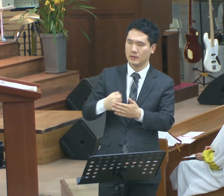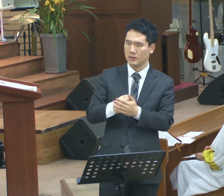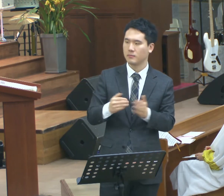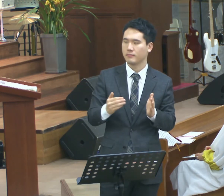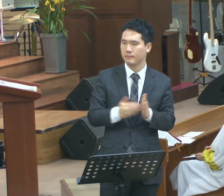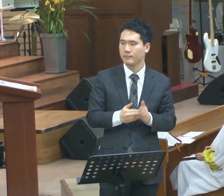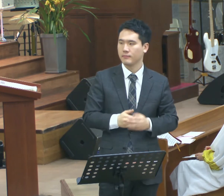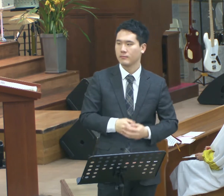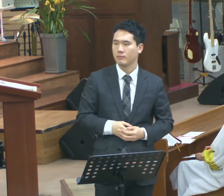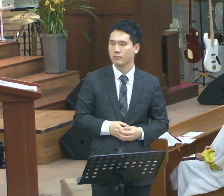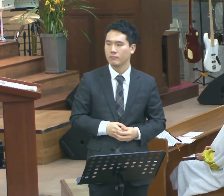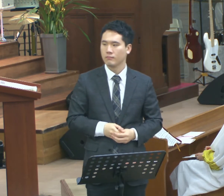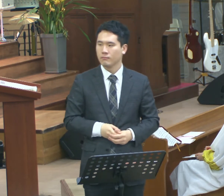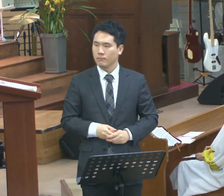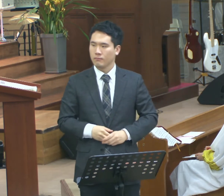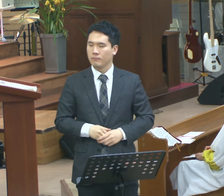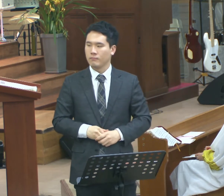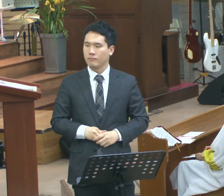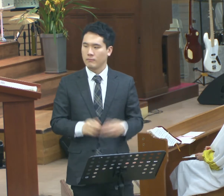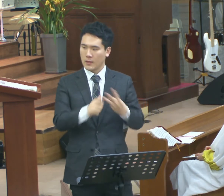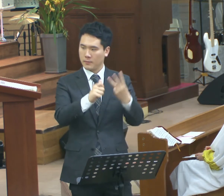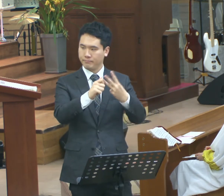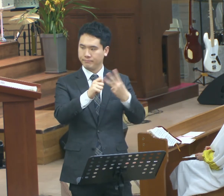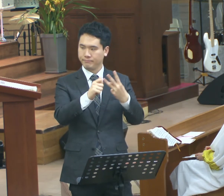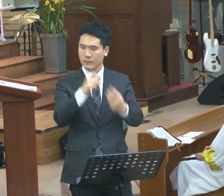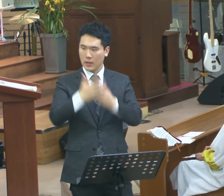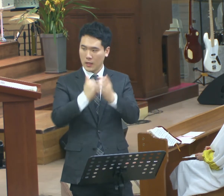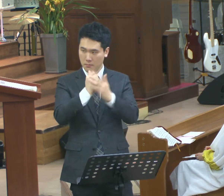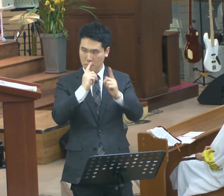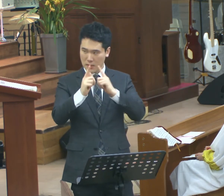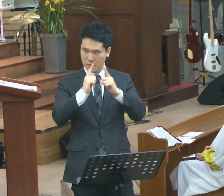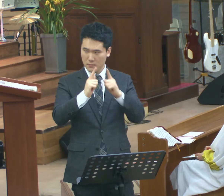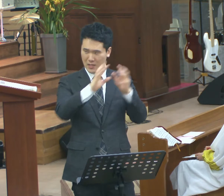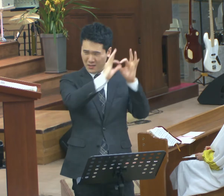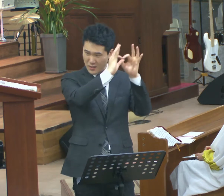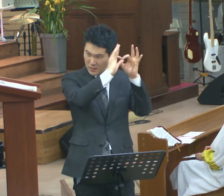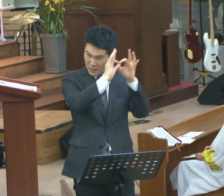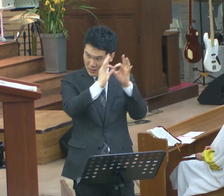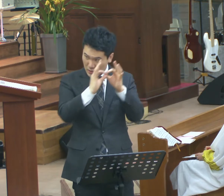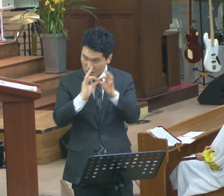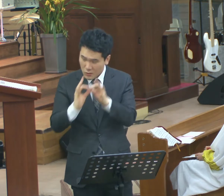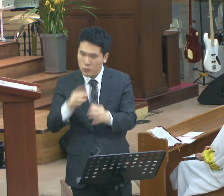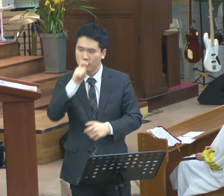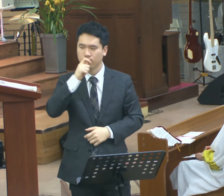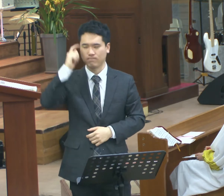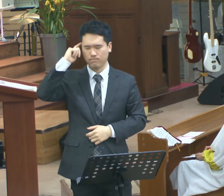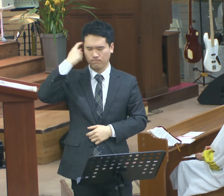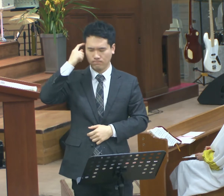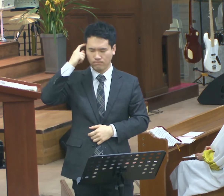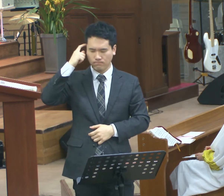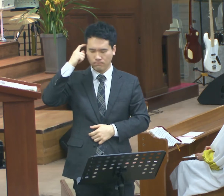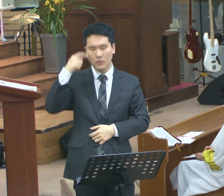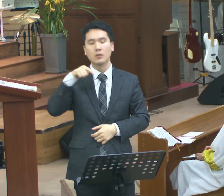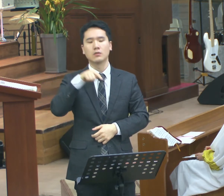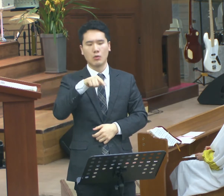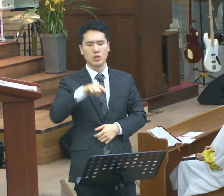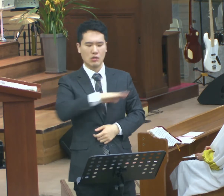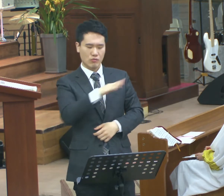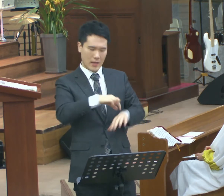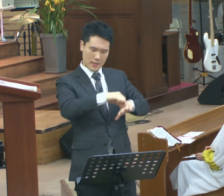벗겨내고 세 번째, 하나님 말씀을 끊임없이 묵상하는 일이 우리의 살과 피가 된다. 하나님 말씀을